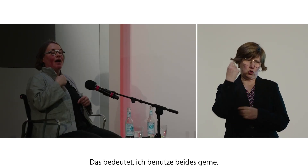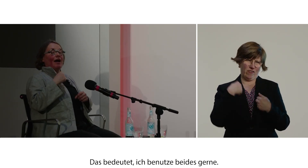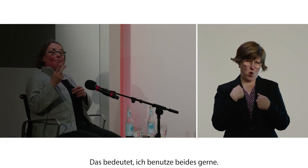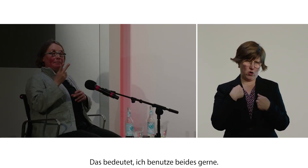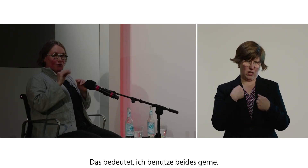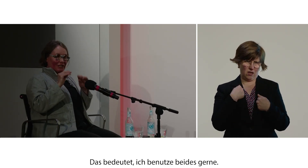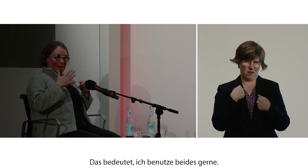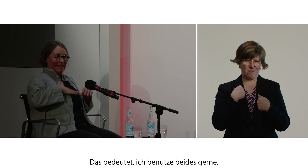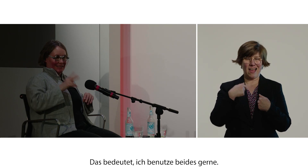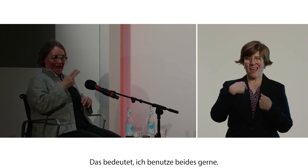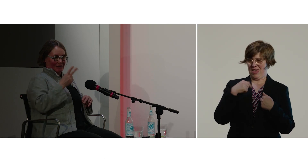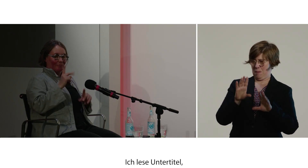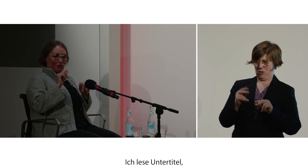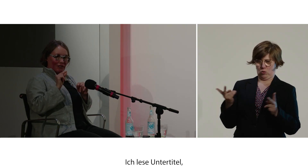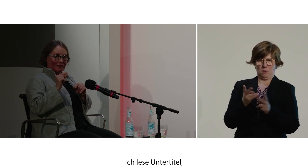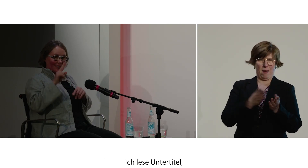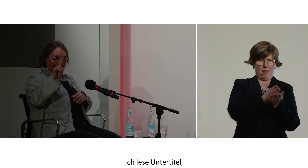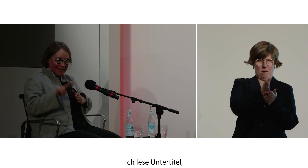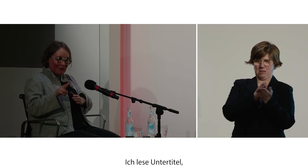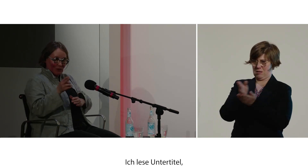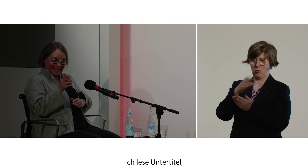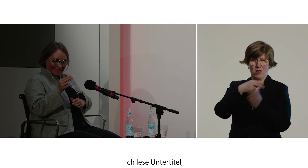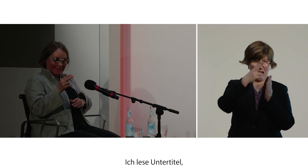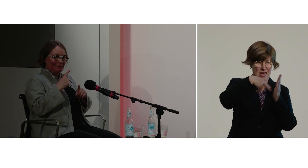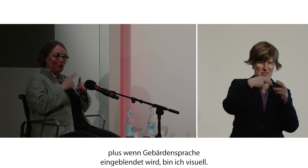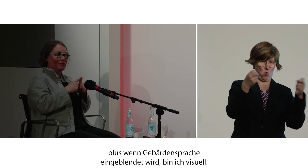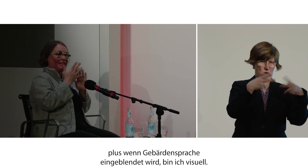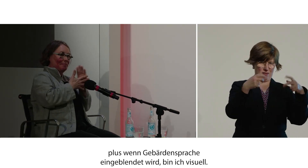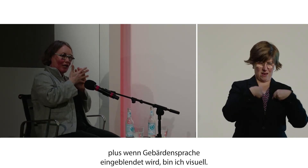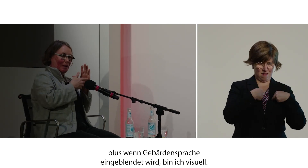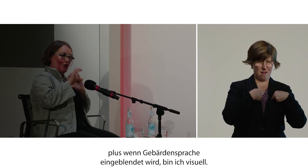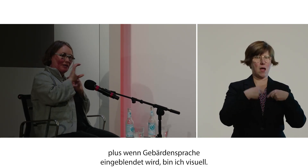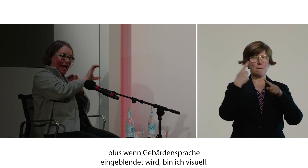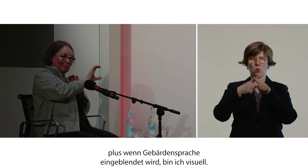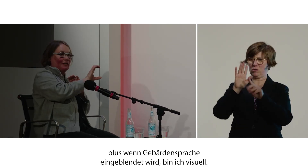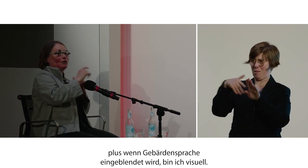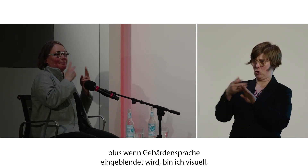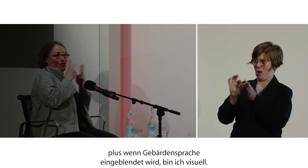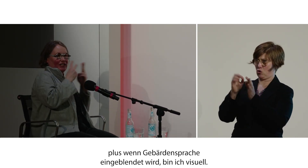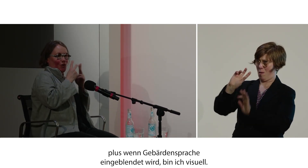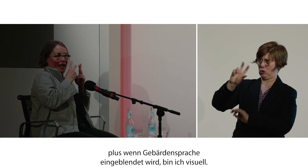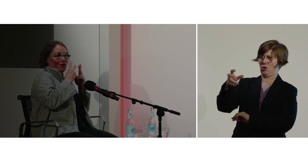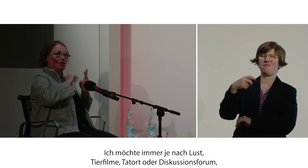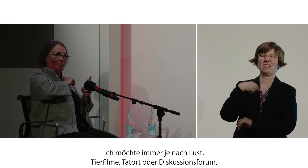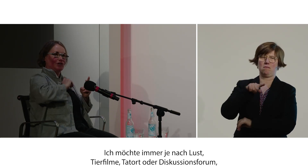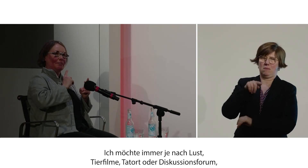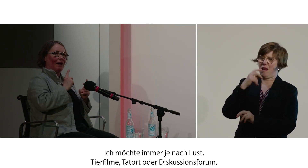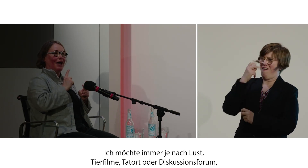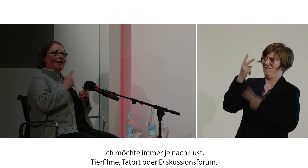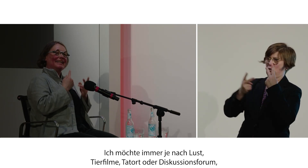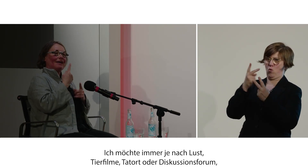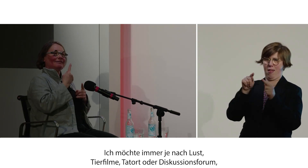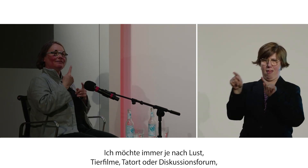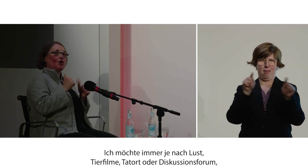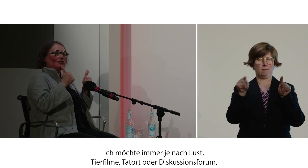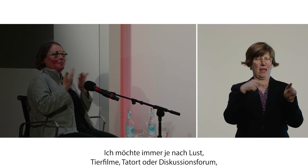ich benutze beides gerne. Das bedeutet, ich lese Untertitel plus wenn Gebärdensprachdolmetscher einblenden, dann bin ich visuell. Und ich möchte immer,